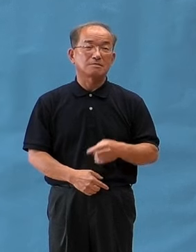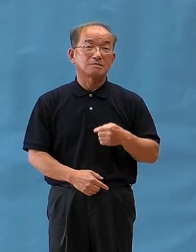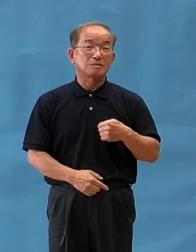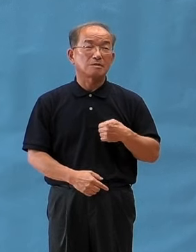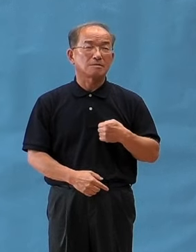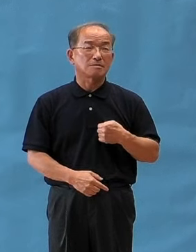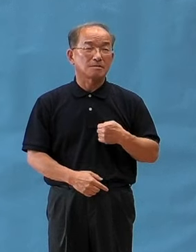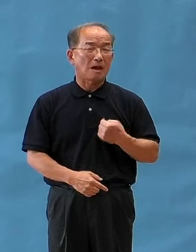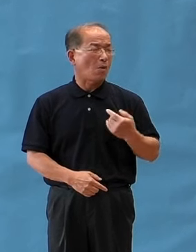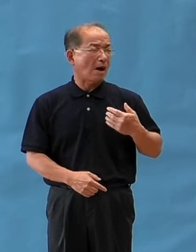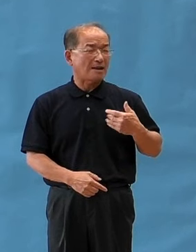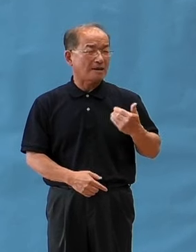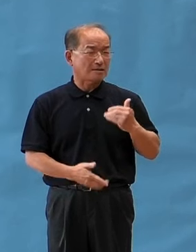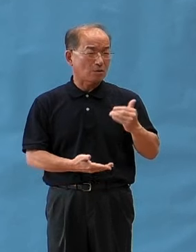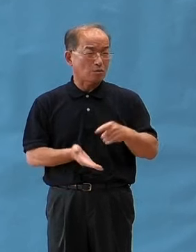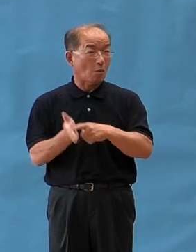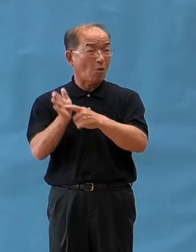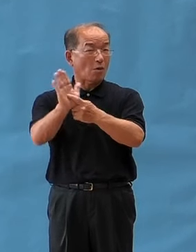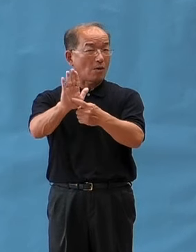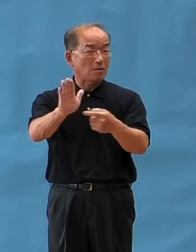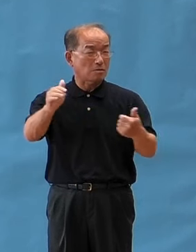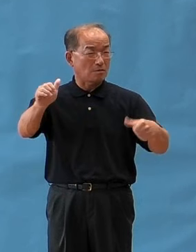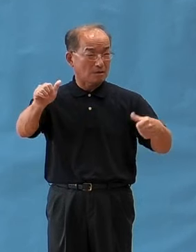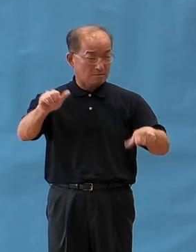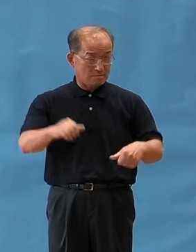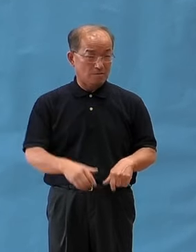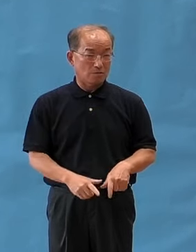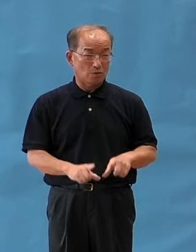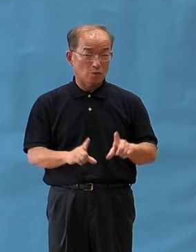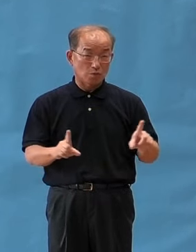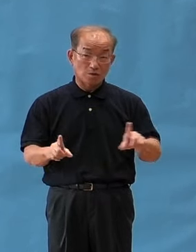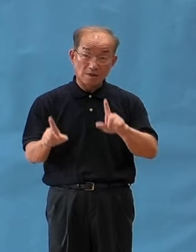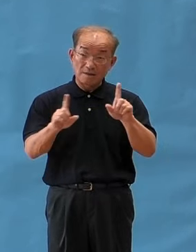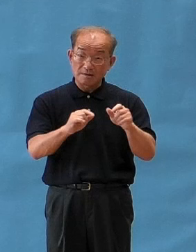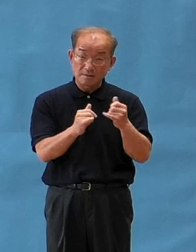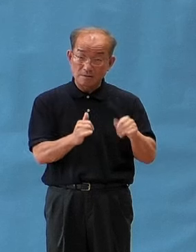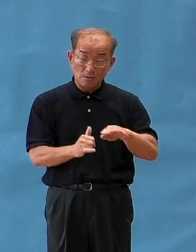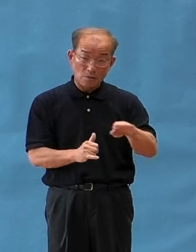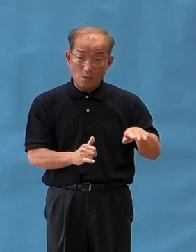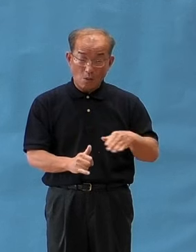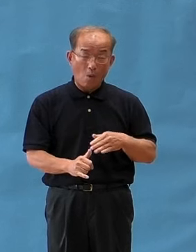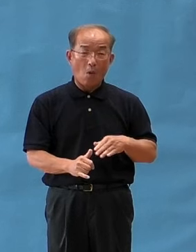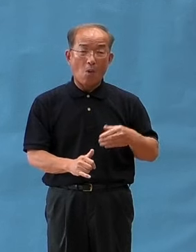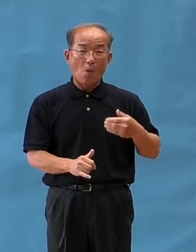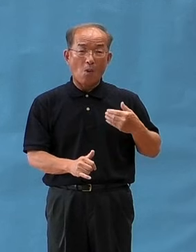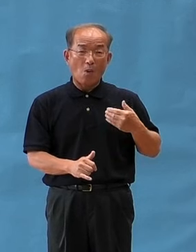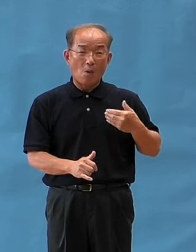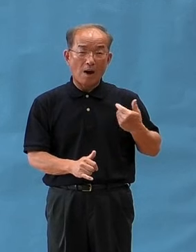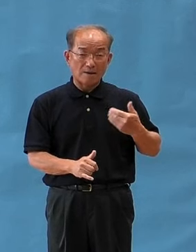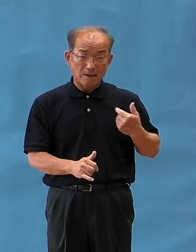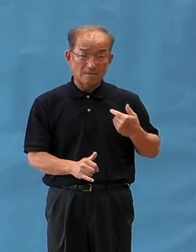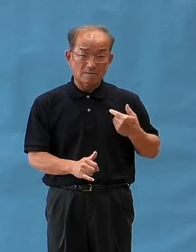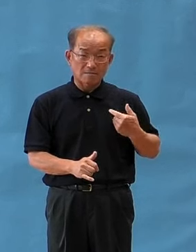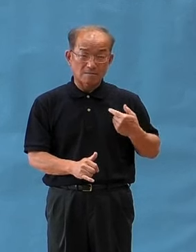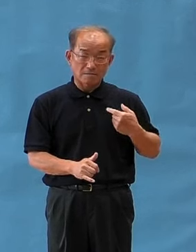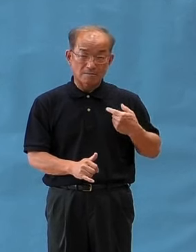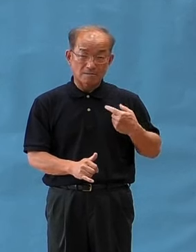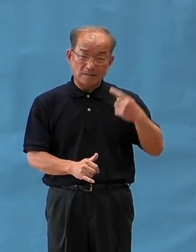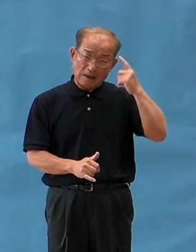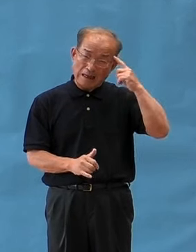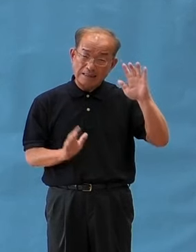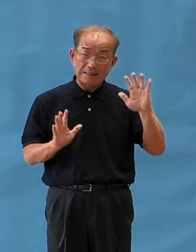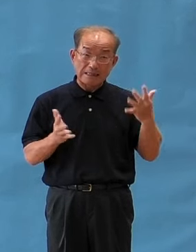さ、本当にその、普通の生活してる人のことを考えて、ものを考えてるのかと。